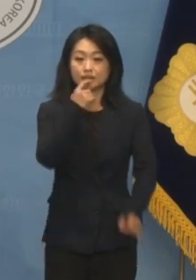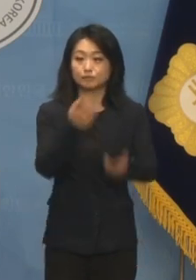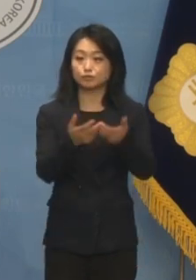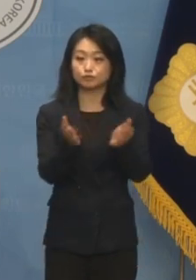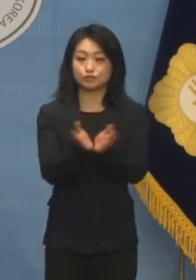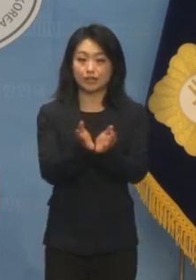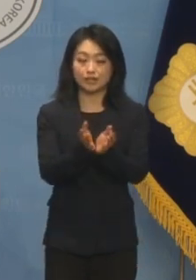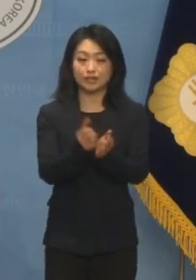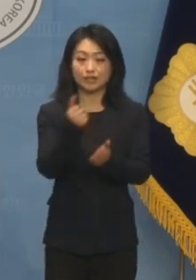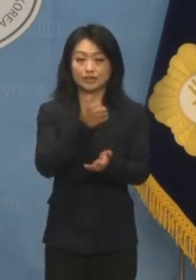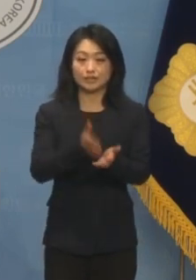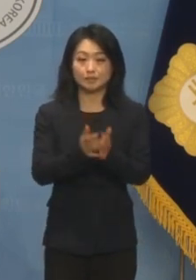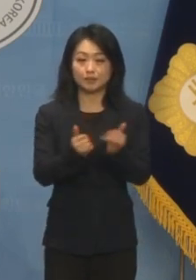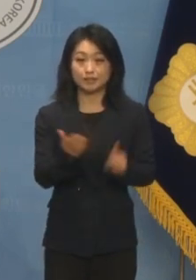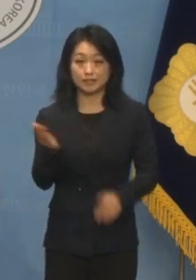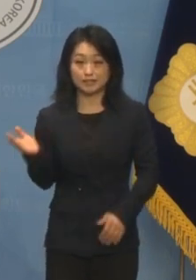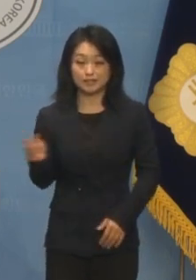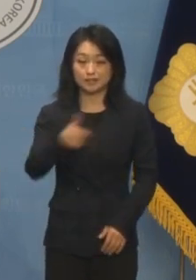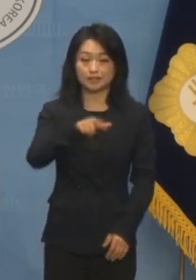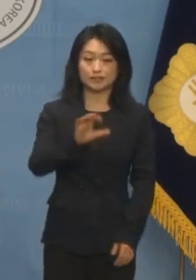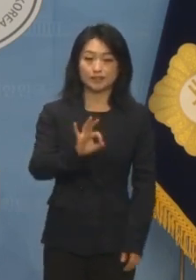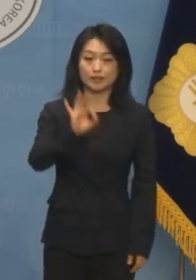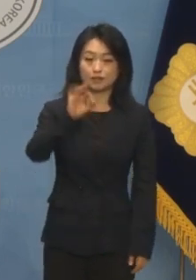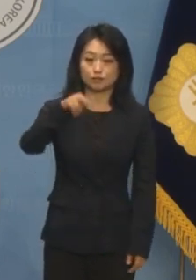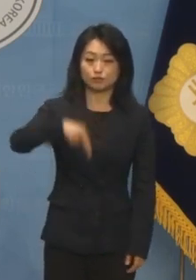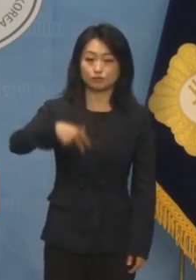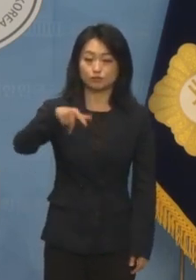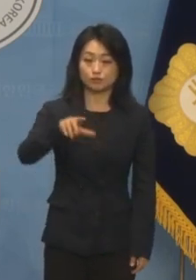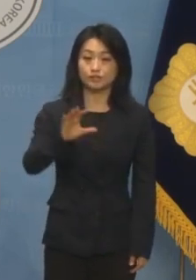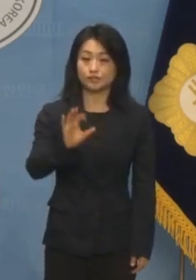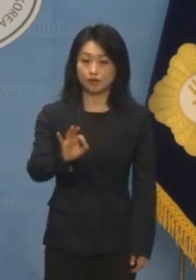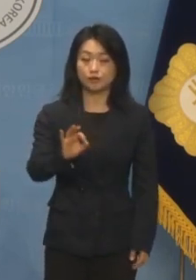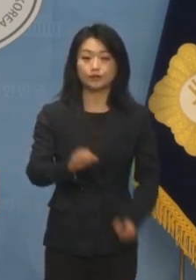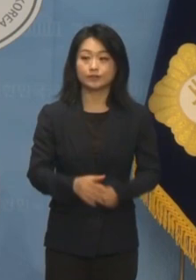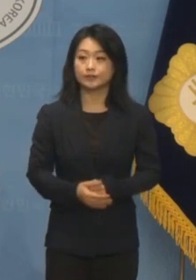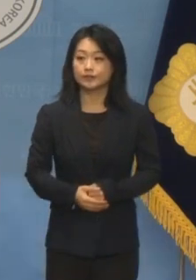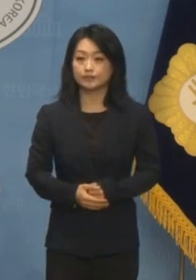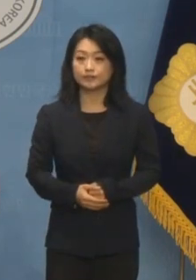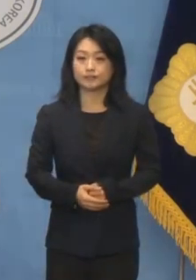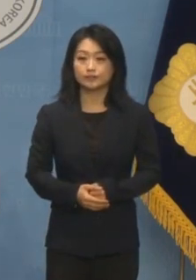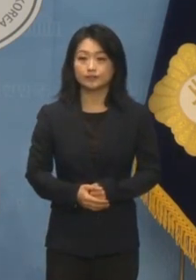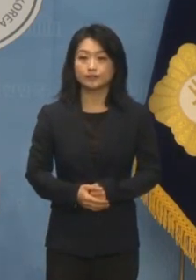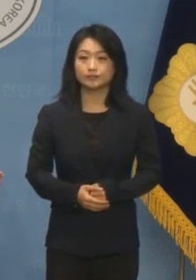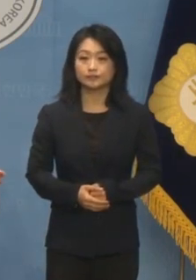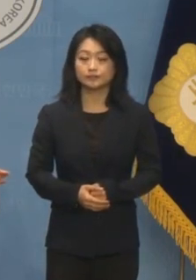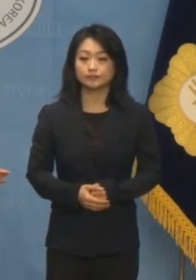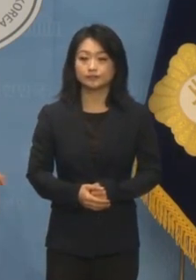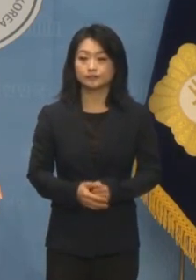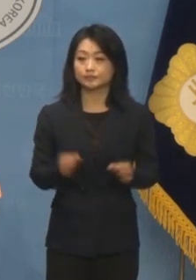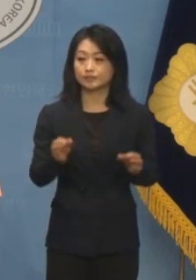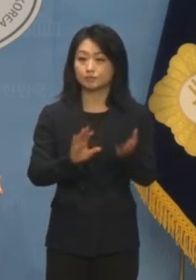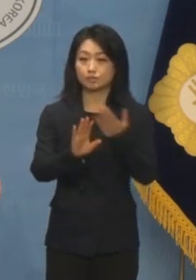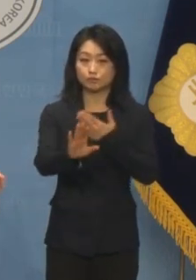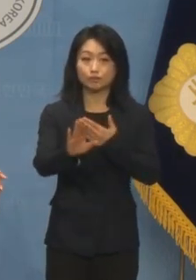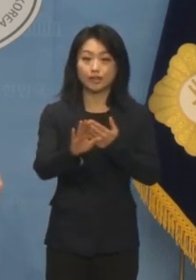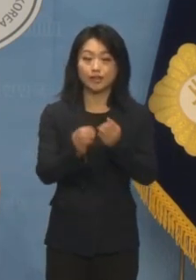더불어민주당 원내대변인 강유정입니다. 잠시 후에 브리핑이 시작하겠습니다.